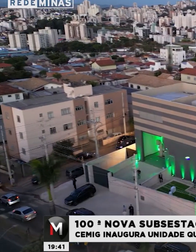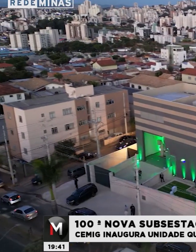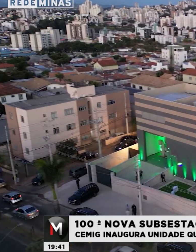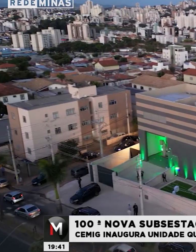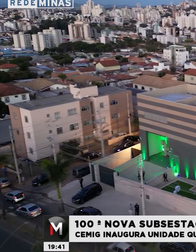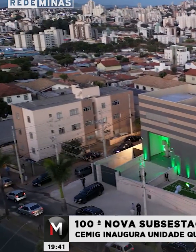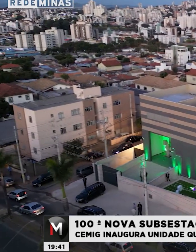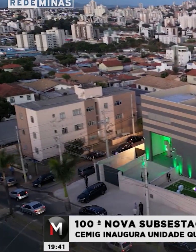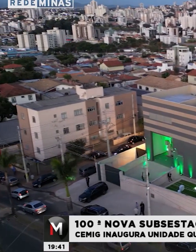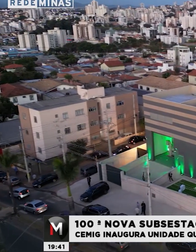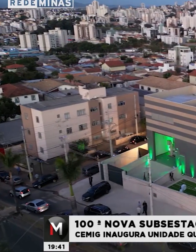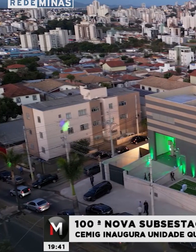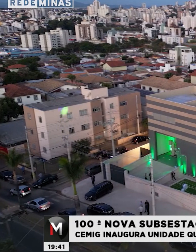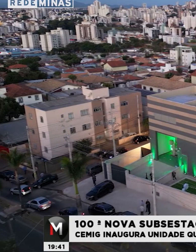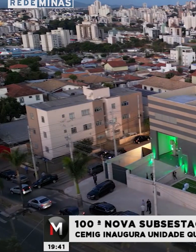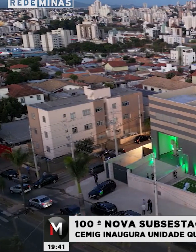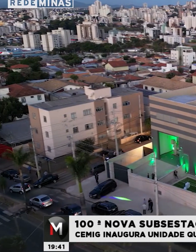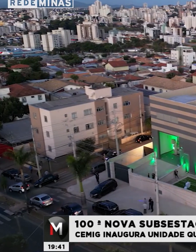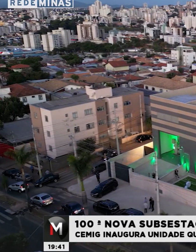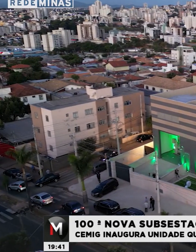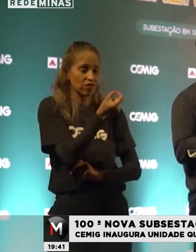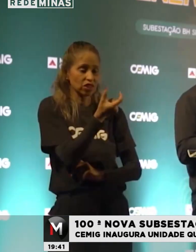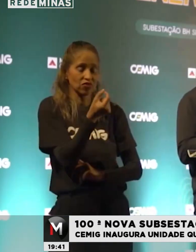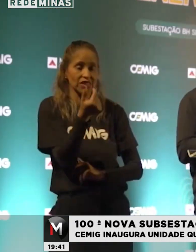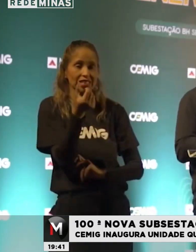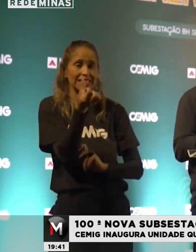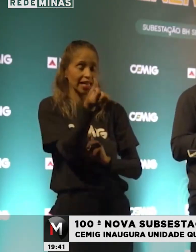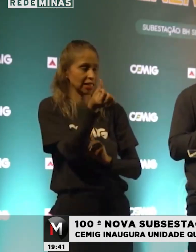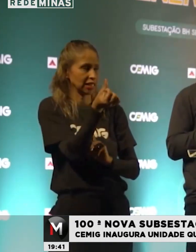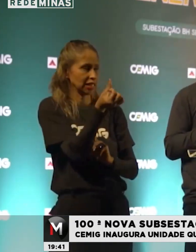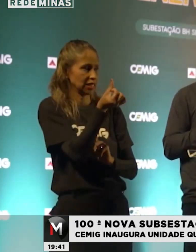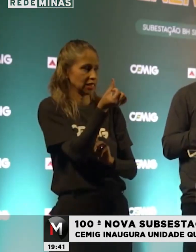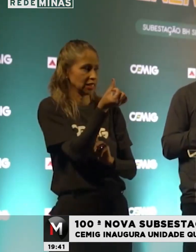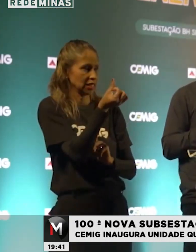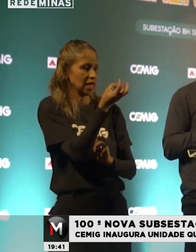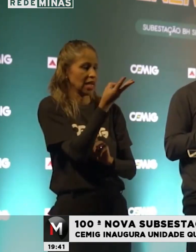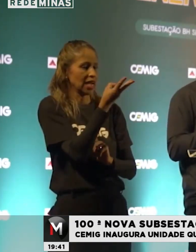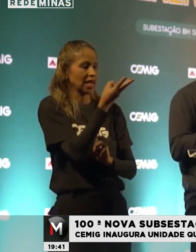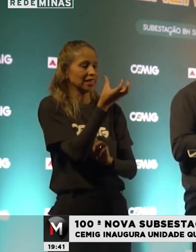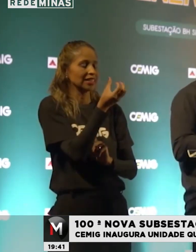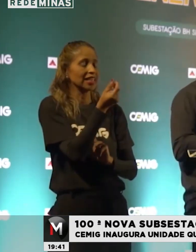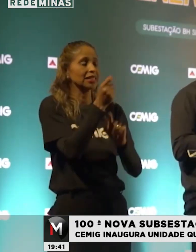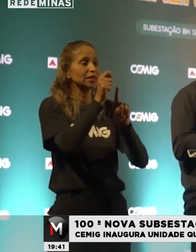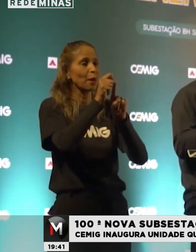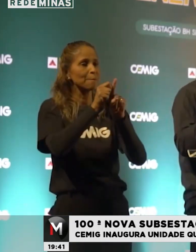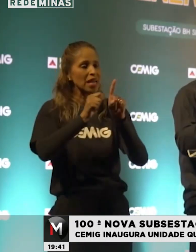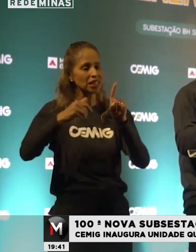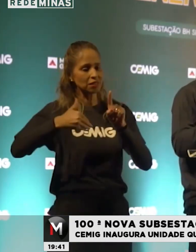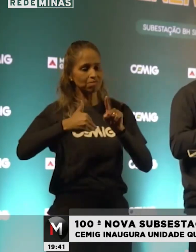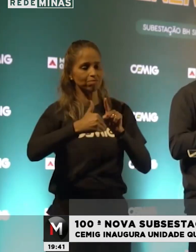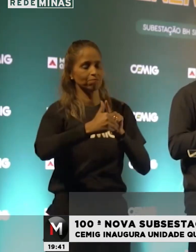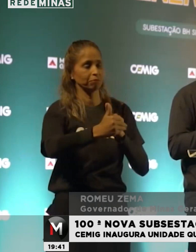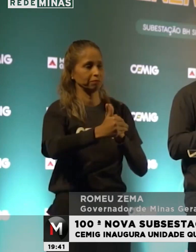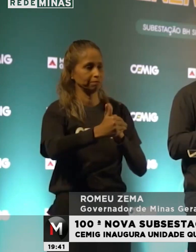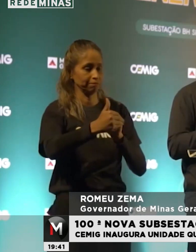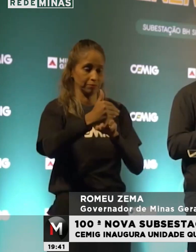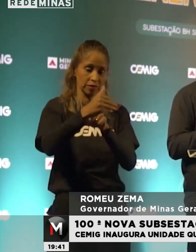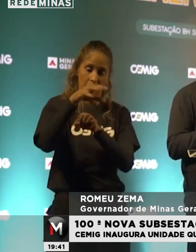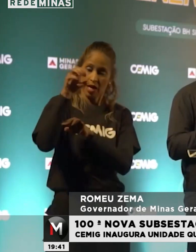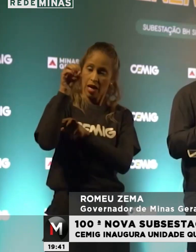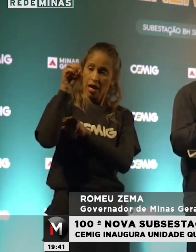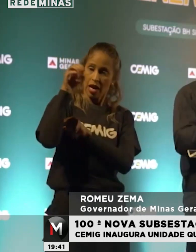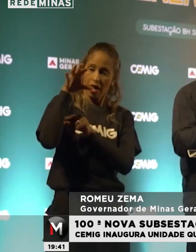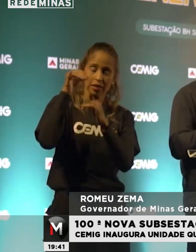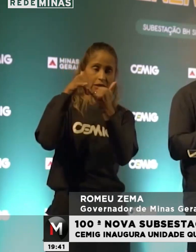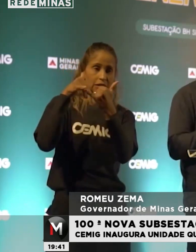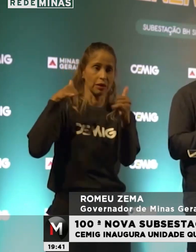estado até o fim de 2026. Nós temos 30 meses pela frente. Então a CEMIG tem